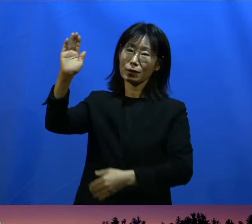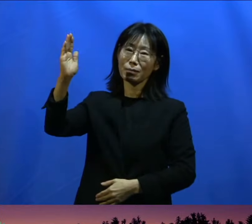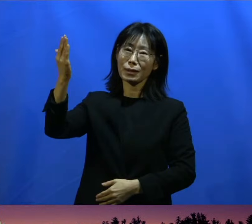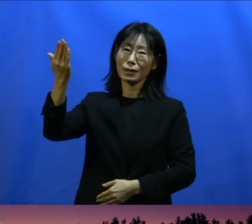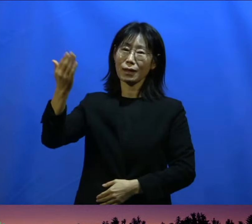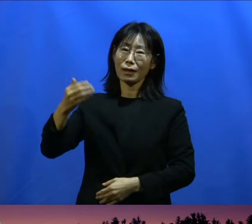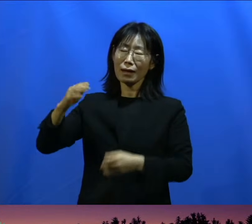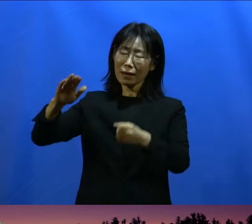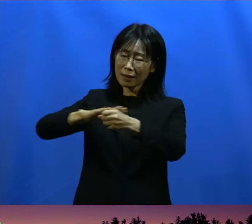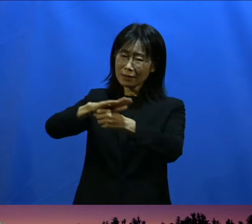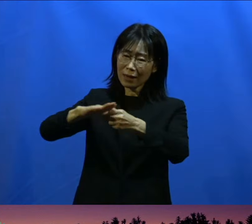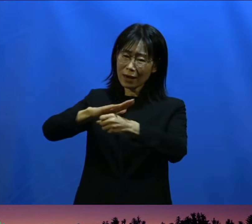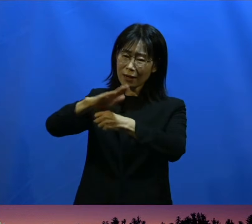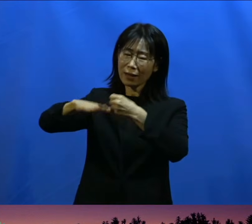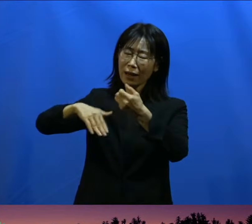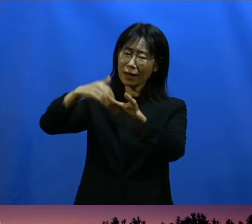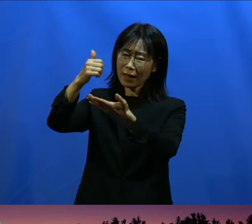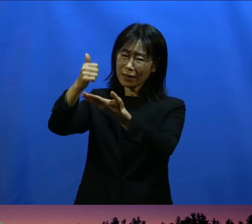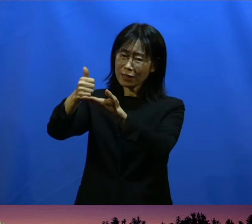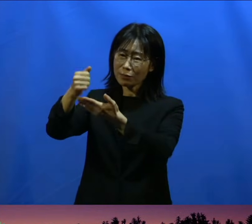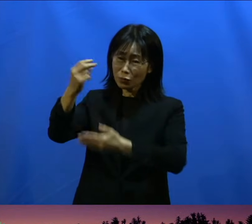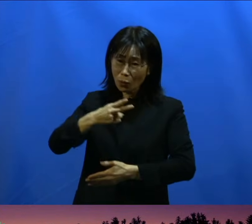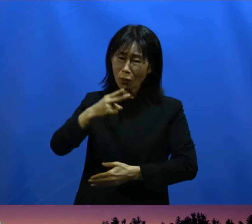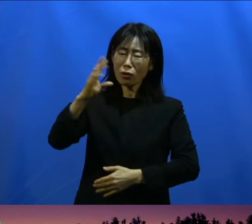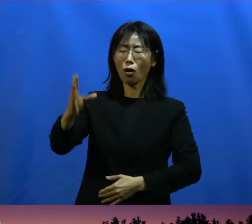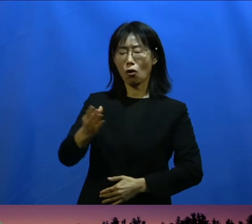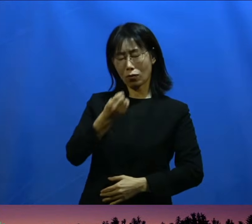우리 사랑의 하나님만 알면 안 돼요.